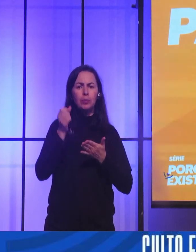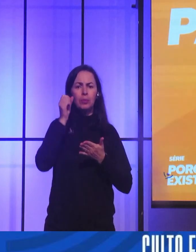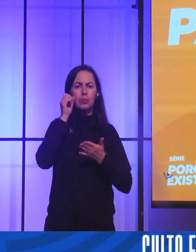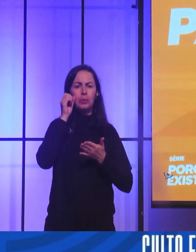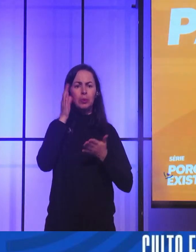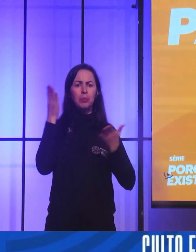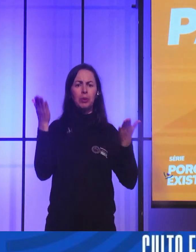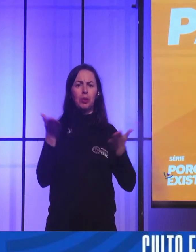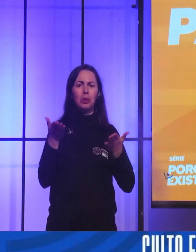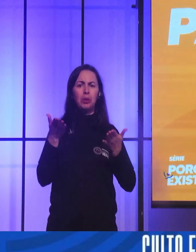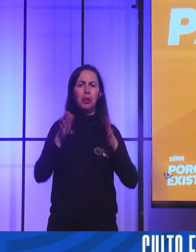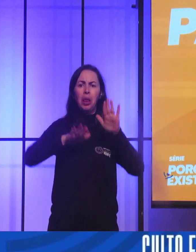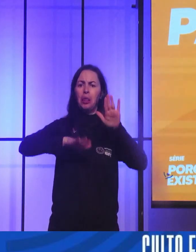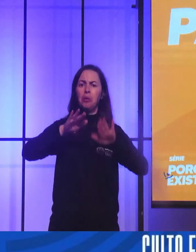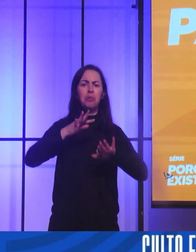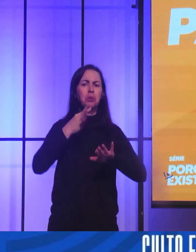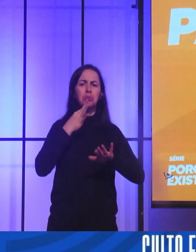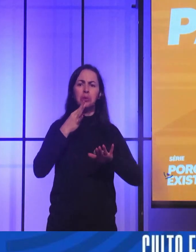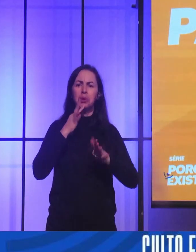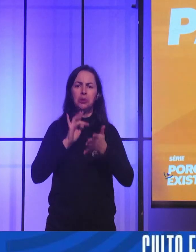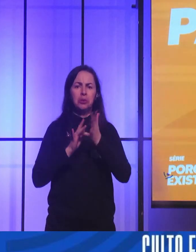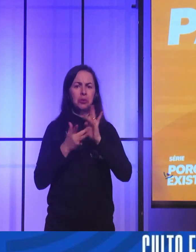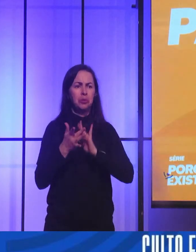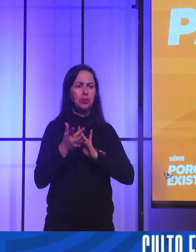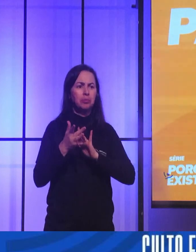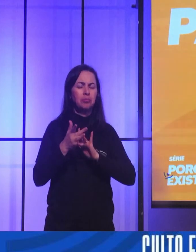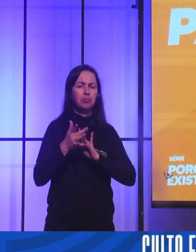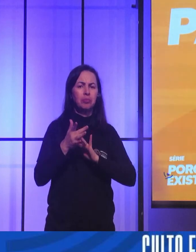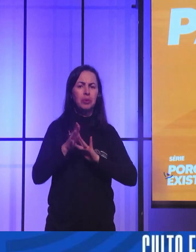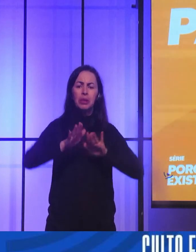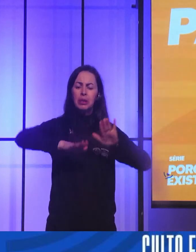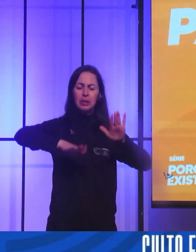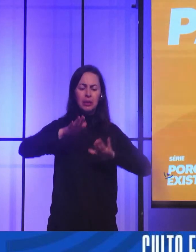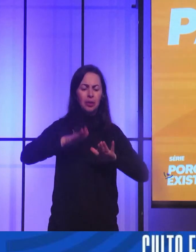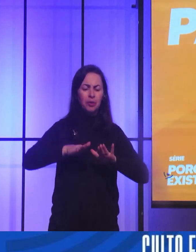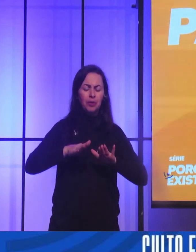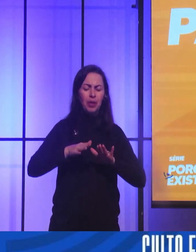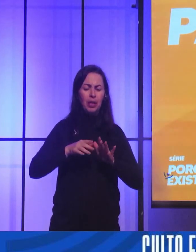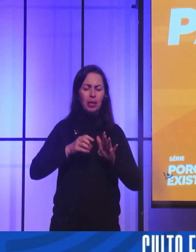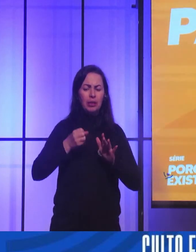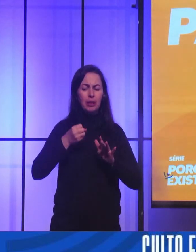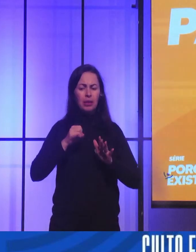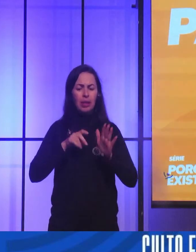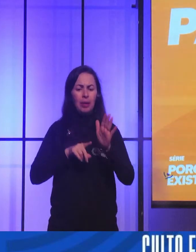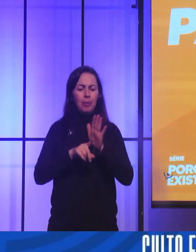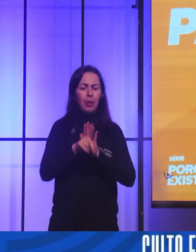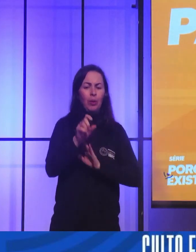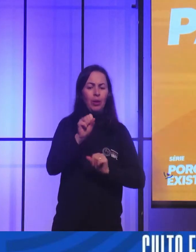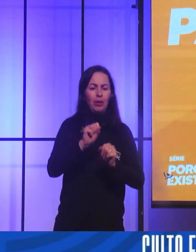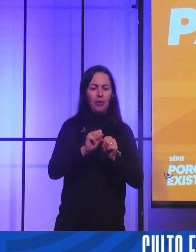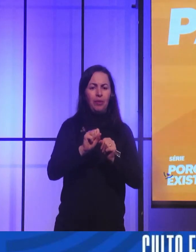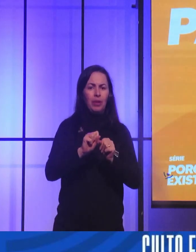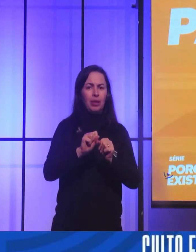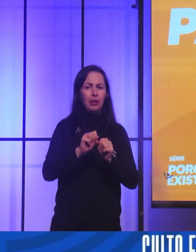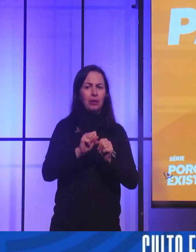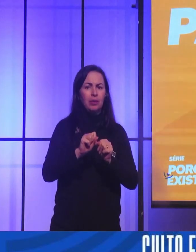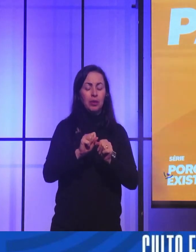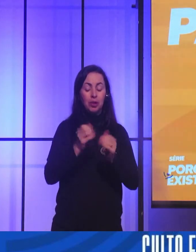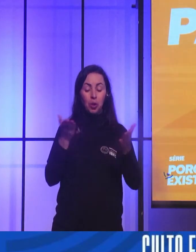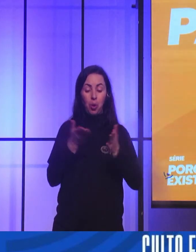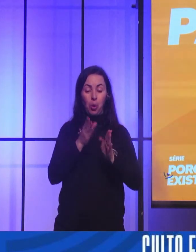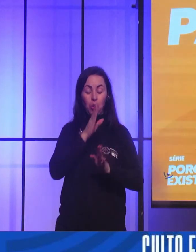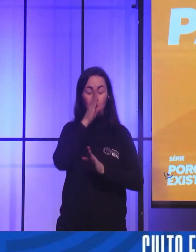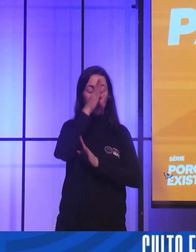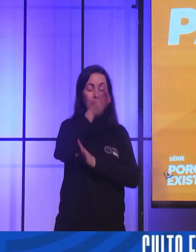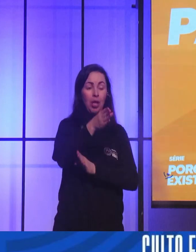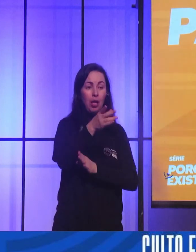e você nem conheça Jesus. Talvez, se aquela pergunta que eu fiz fosse feita diretamente a você,